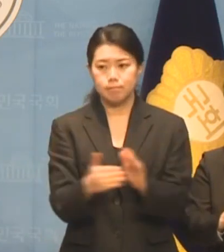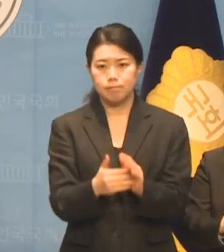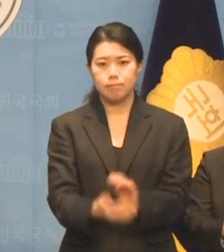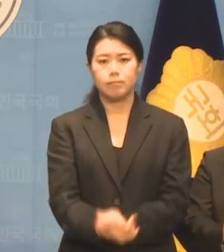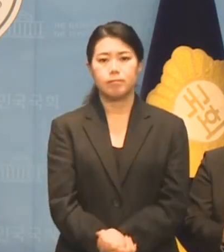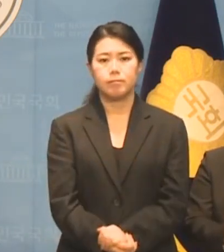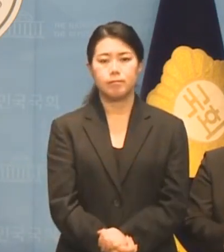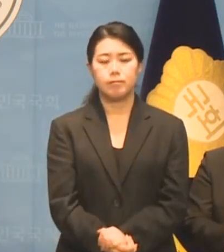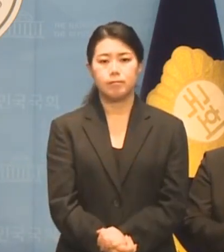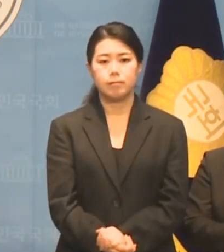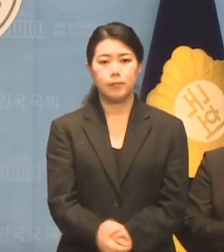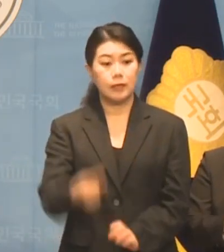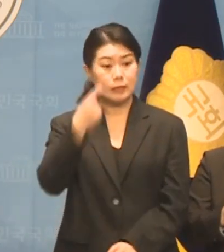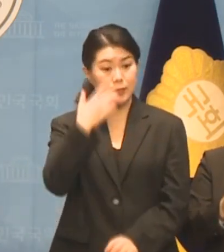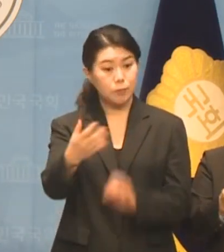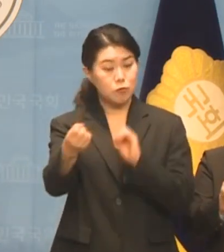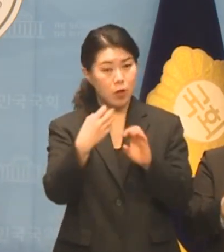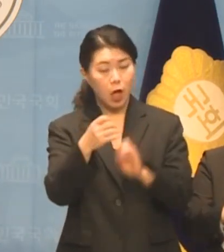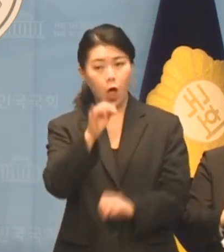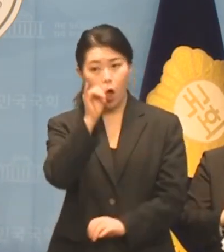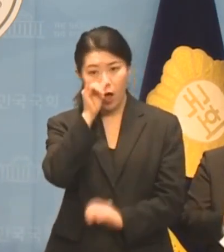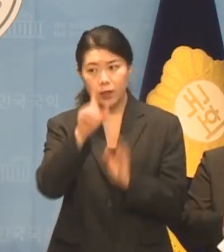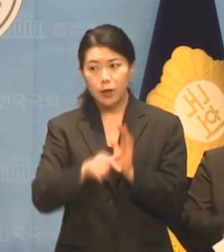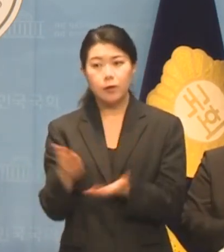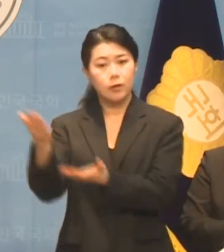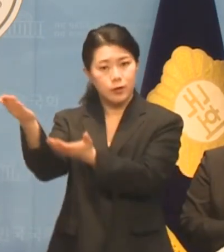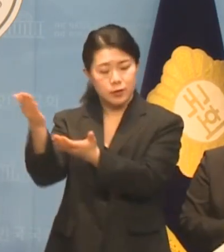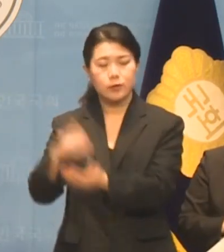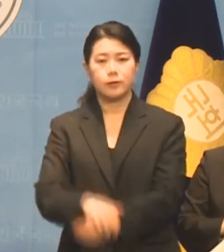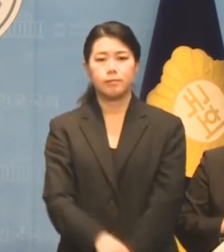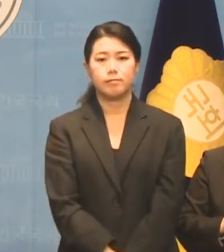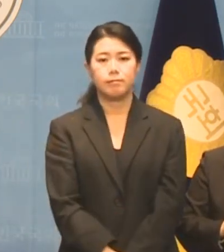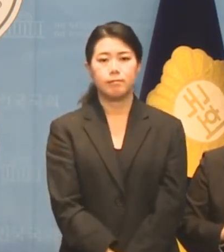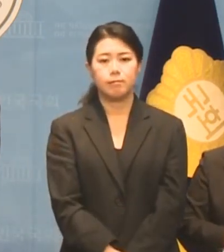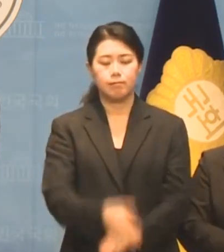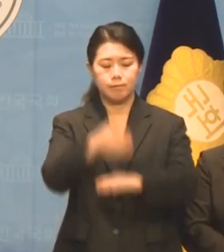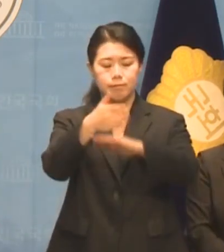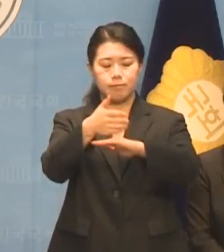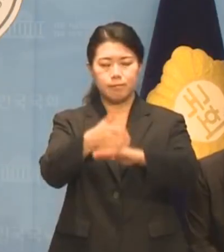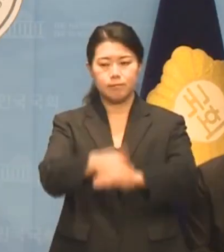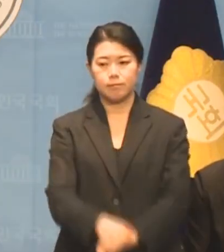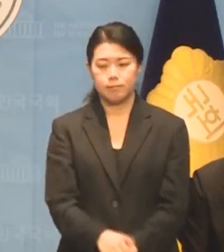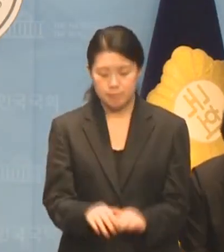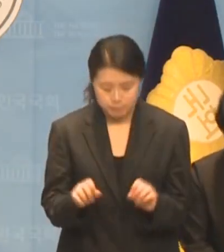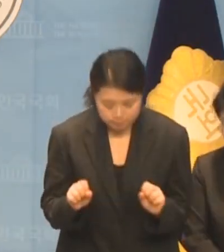혹 질의응답이 있으면 백브리핑 하도록 하겠습니다. 감사합니다.